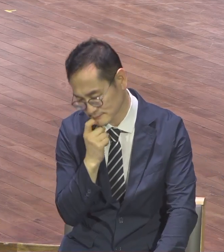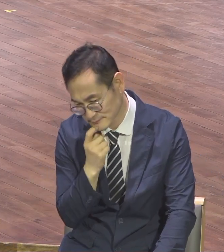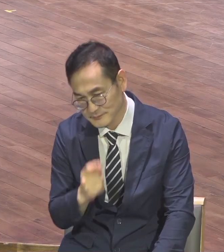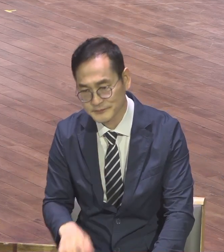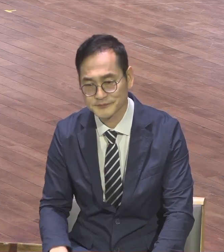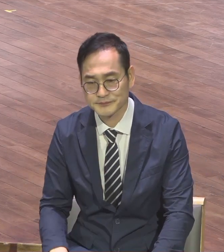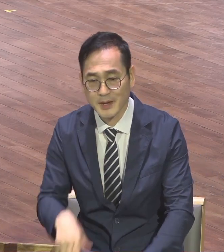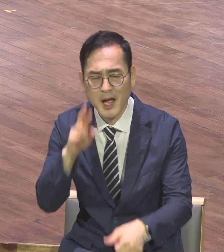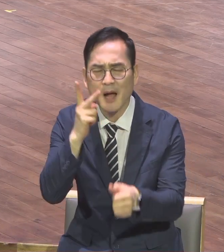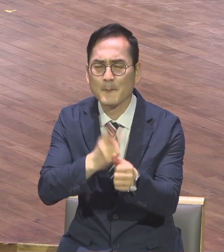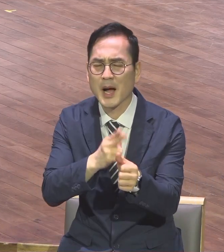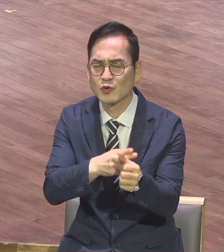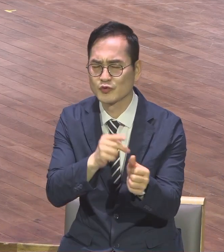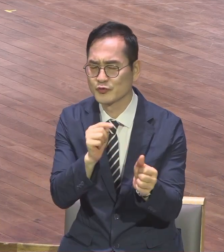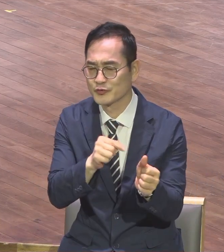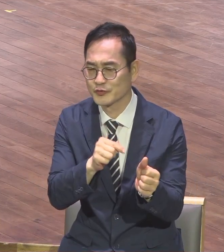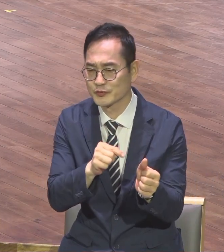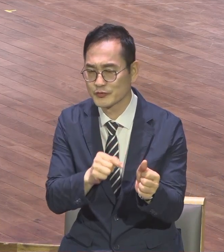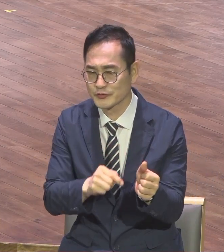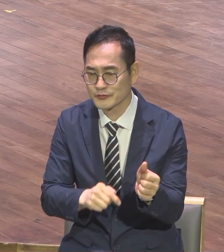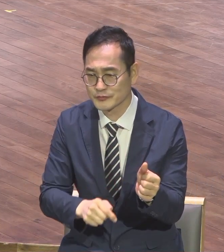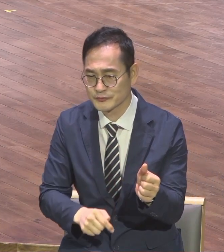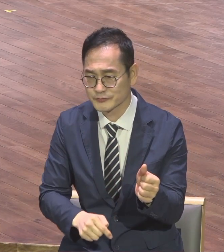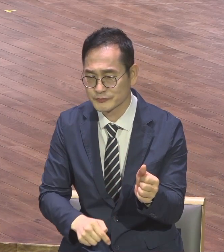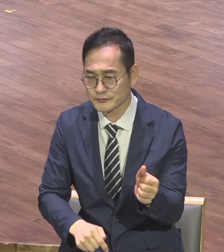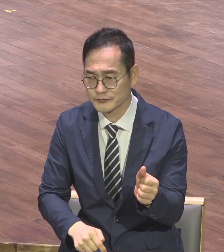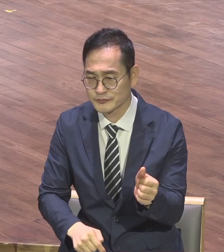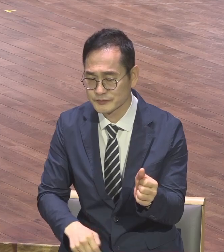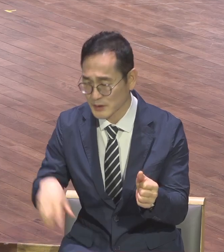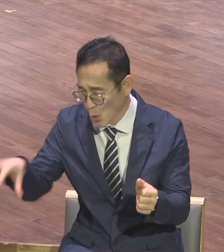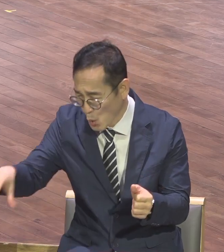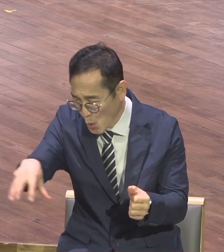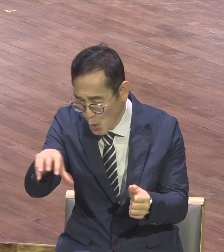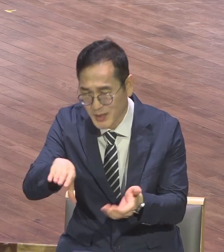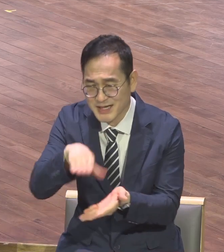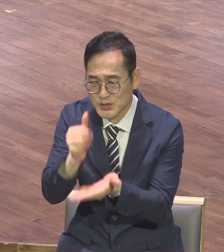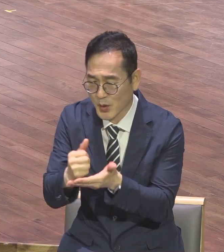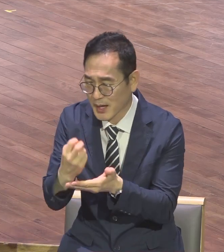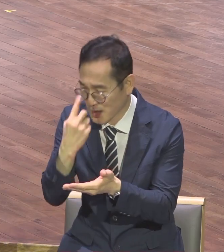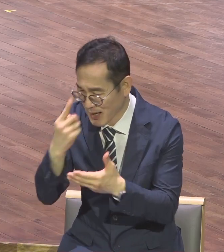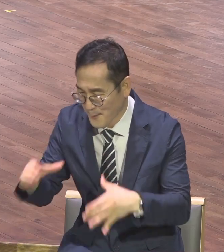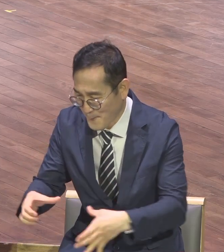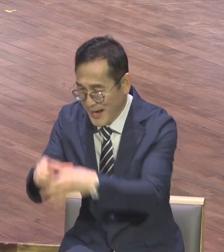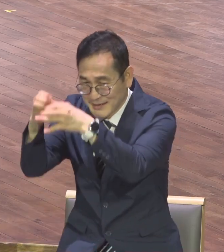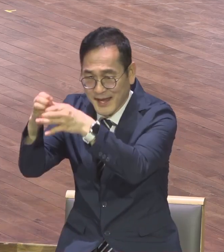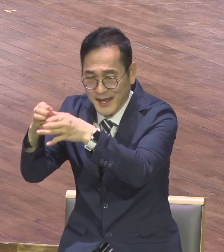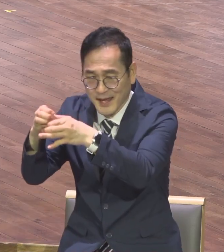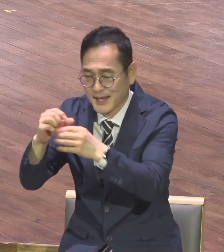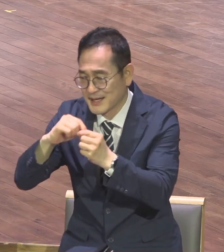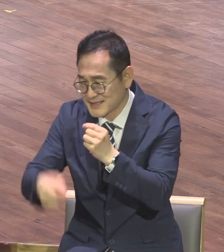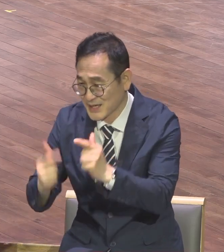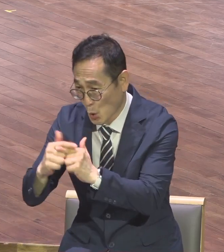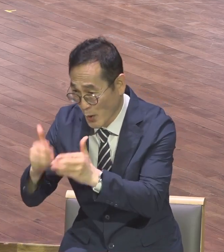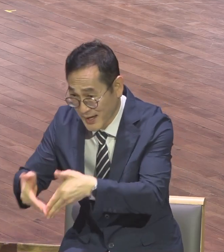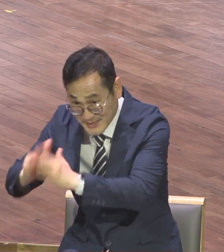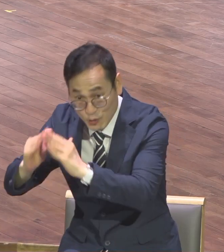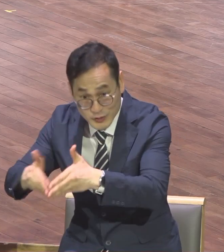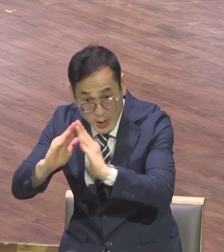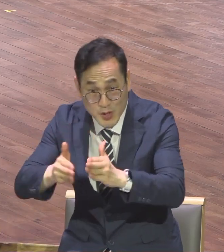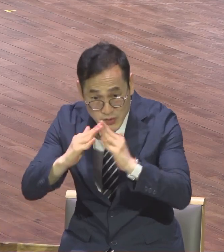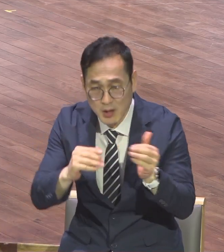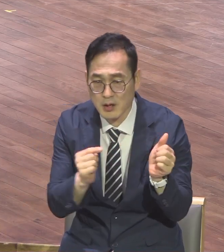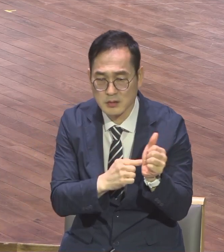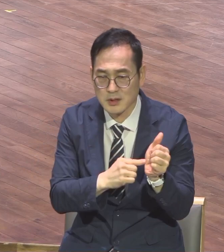사도 바울은 현장에 그리스도의 망대를 세우는 것에 자신의 생을 걸었어요. 생을